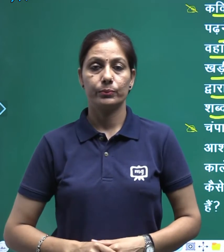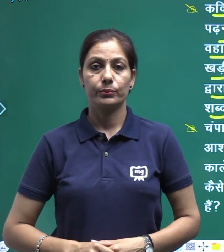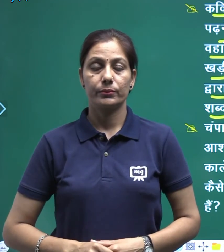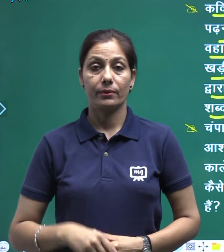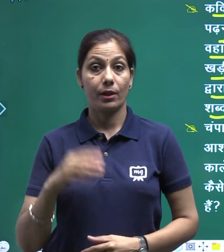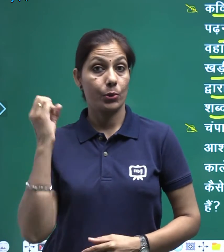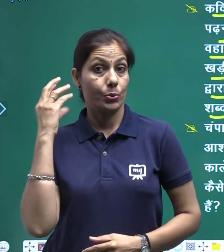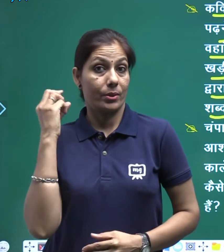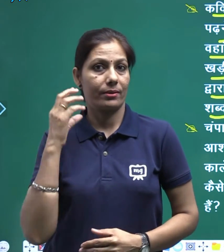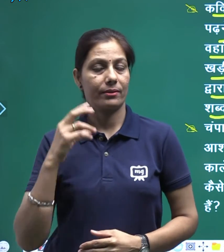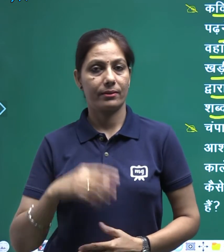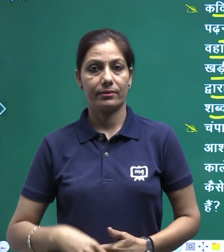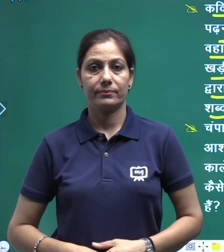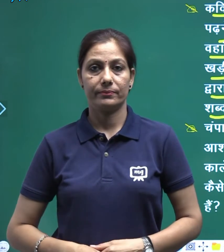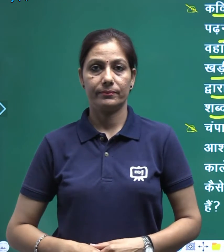सुना करती है।